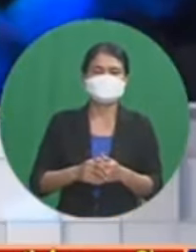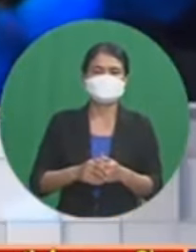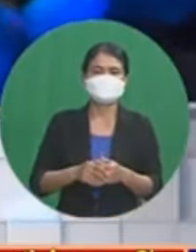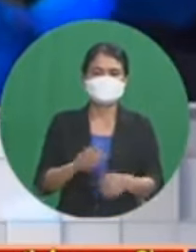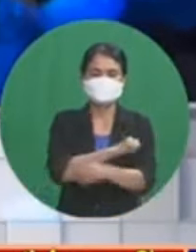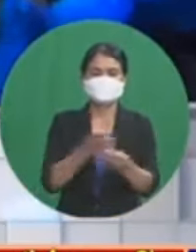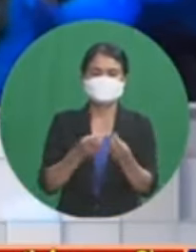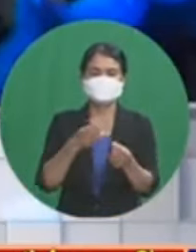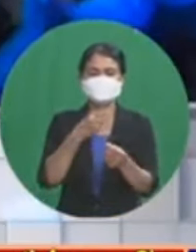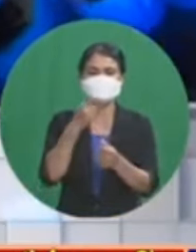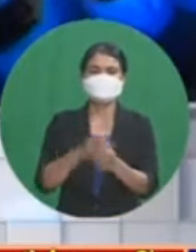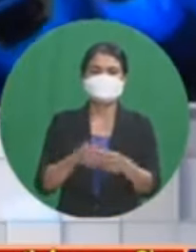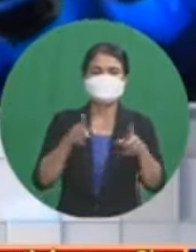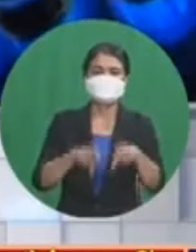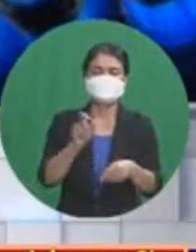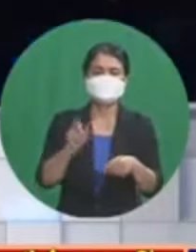អាជ្ញាធរបាននិយាយថាមនុស្សម្នាក់ស្លាប់និង